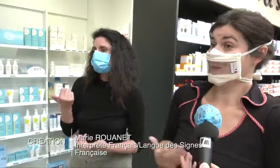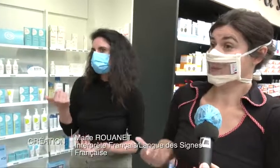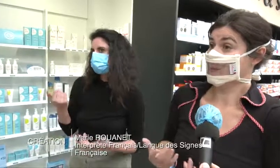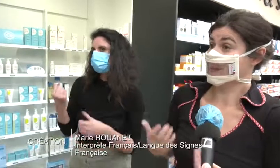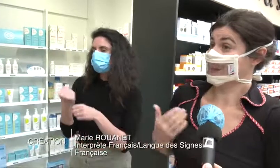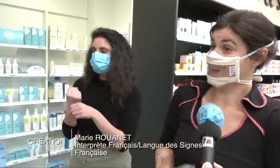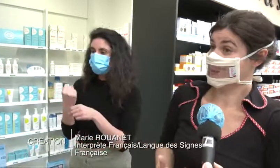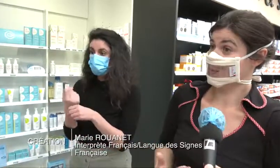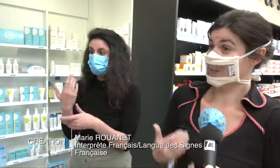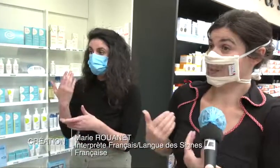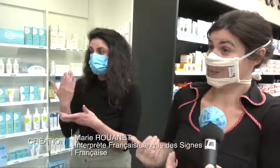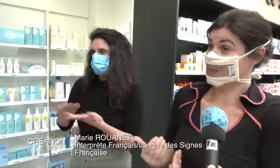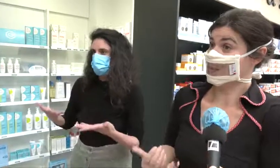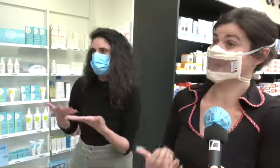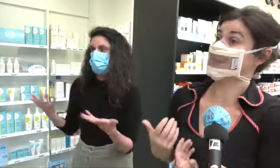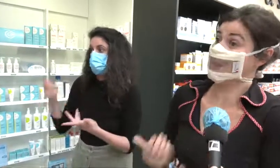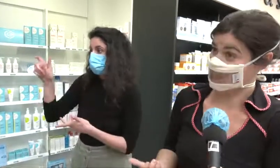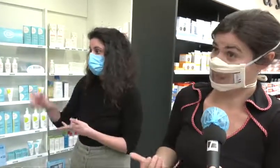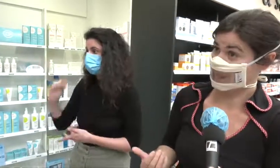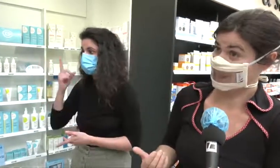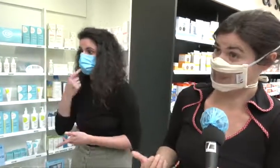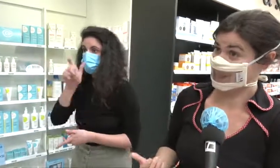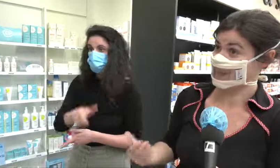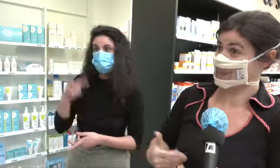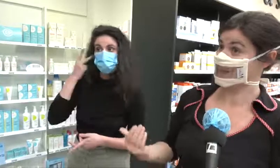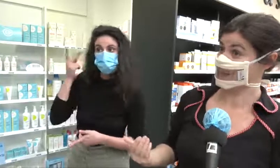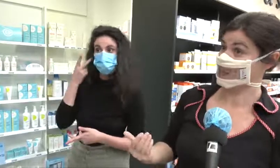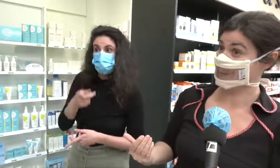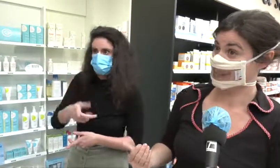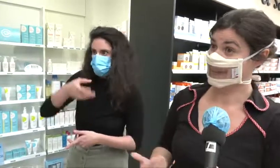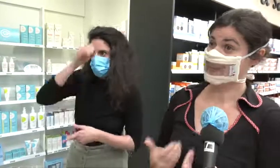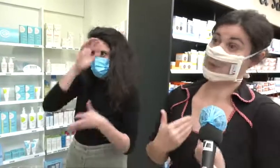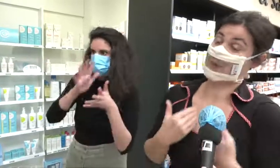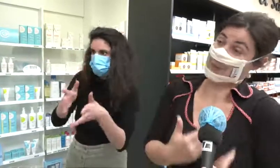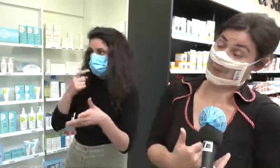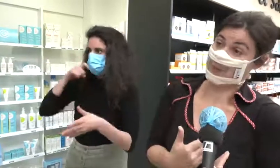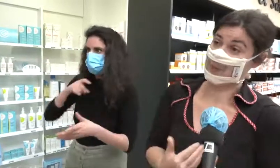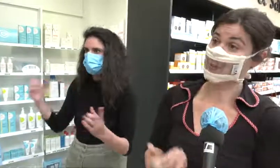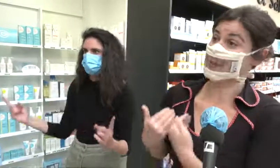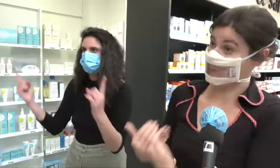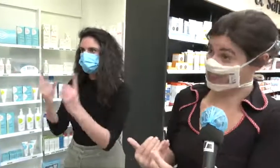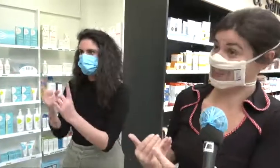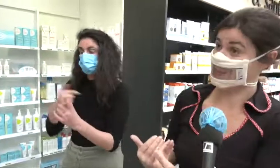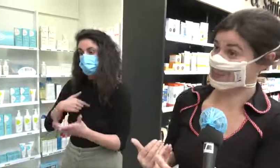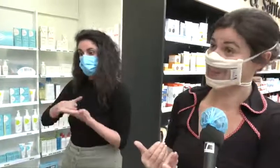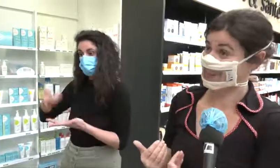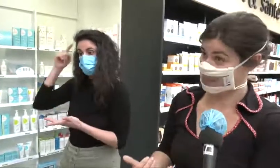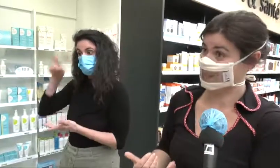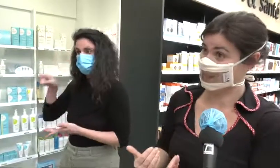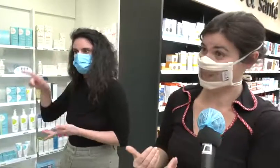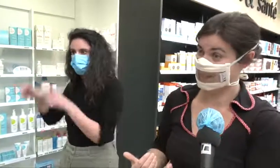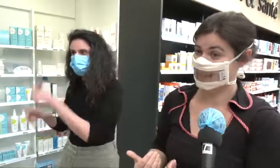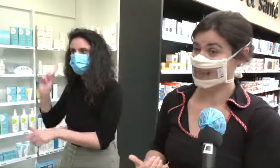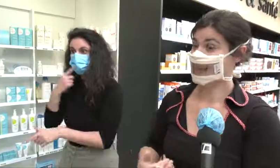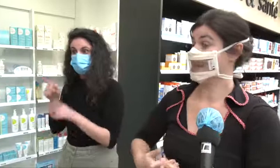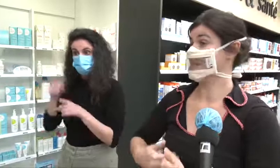à partir du moment où il y a des personnes sourdes et des personnes entendantes qui ne connaissent pas la langue des signes qui sont amenées à se rencontrer. Parce que je suis interprète pour les sourds, mais aussi pour les entendants qui ne connaissent pas